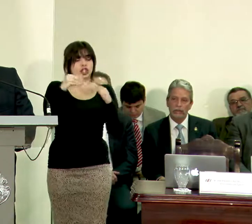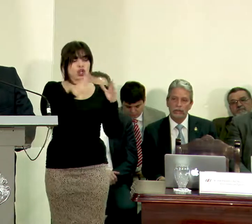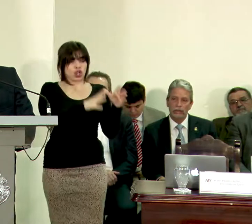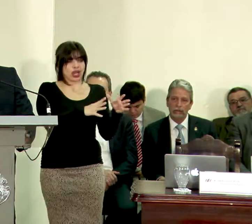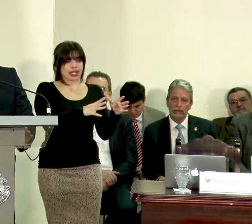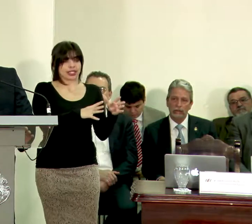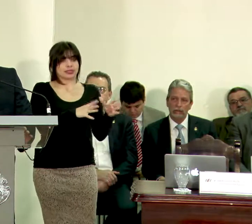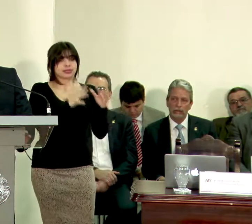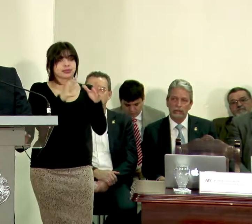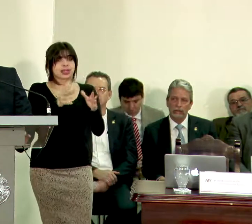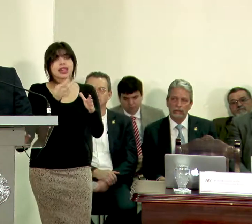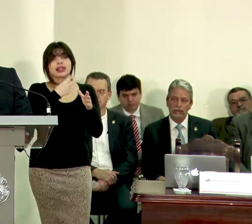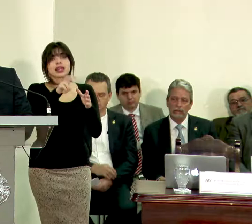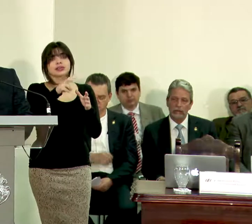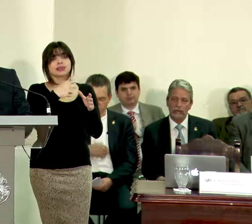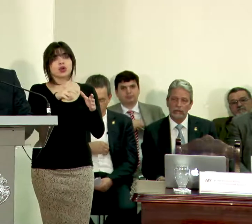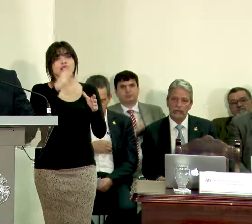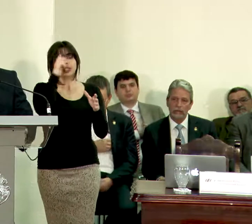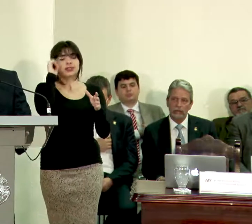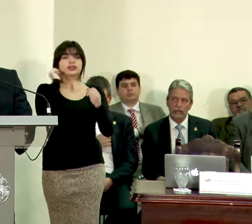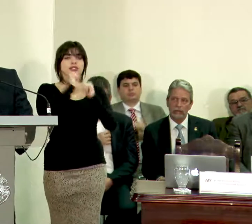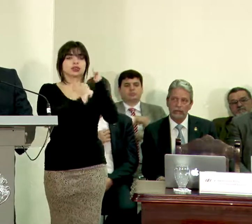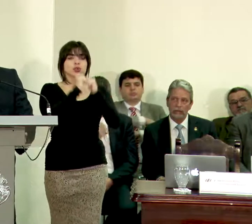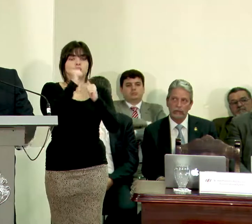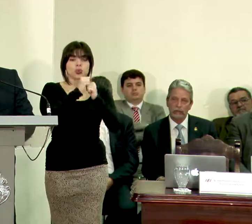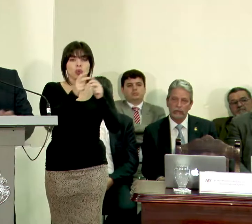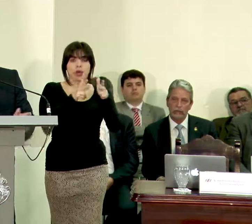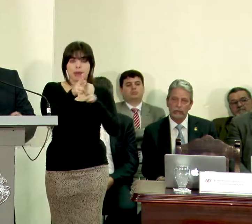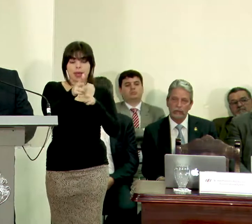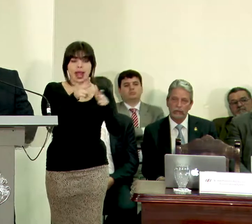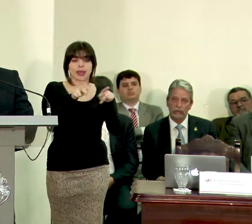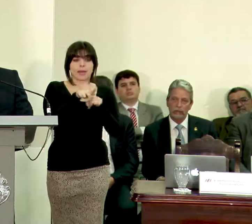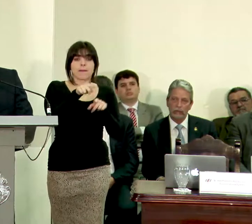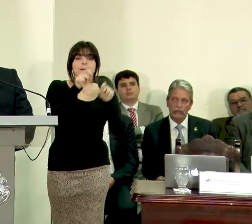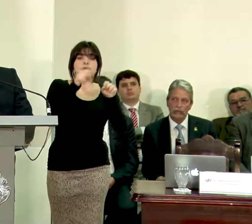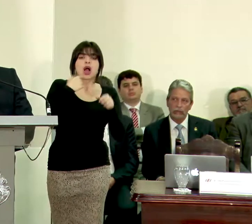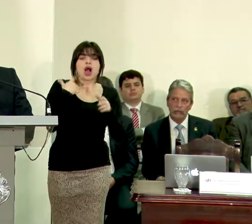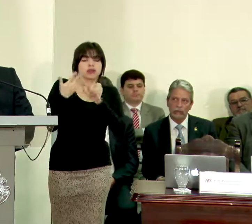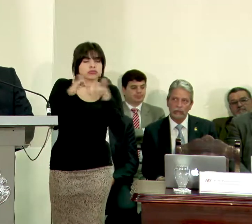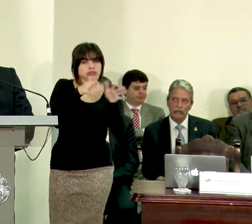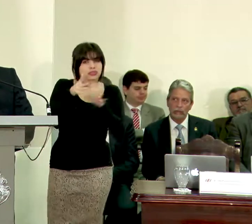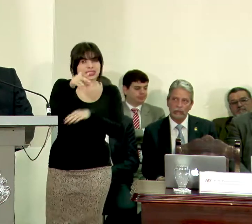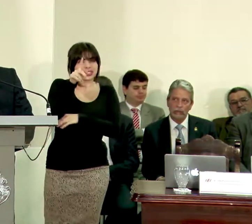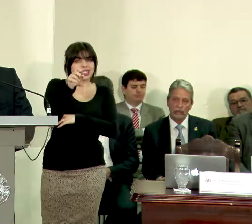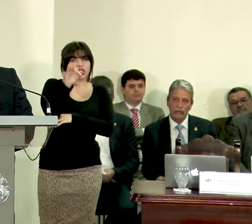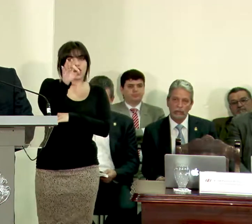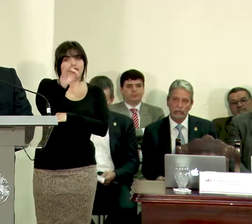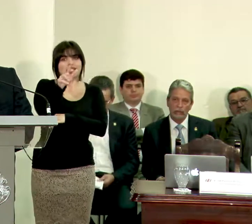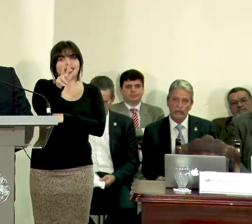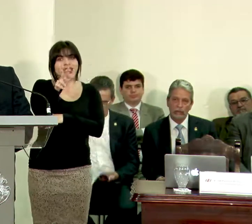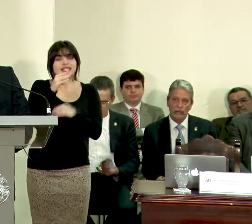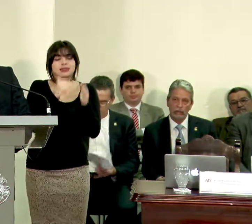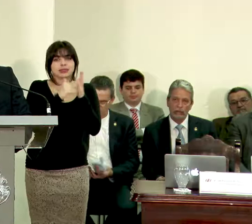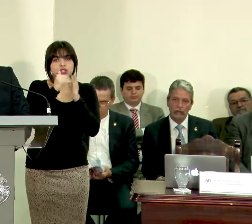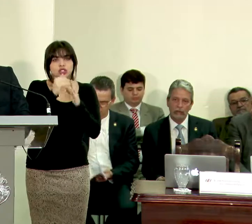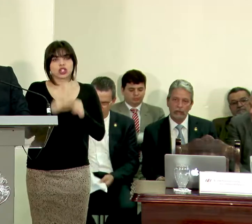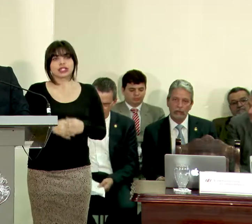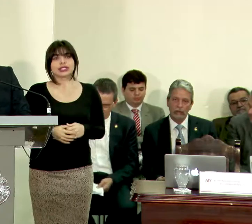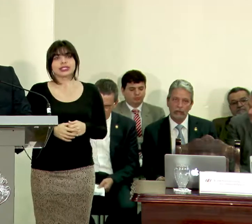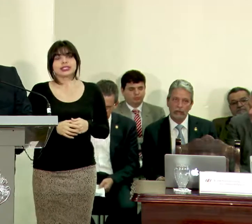dólares. El sector transporte e infraestructura vial también podrían dar en algo cercano los 193